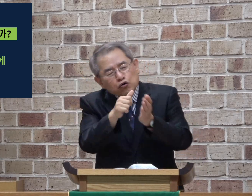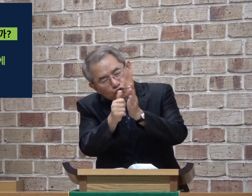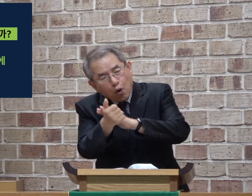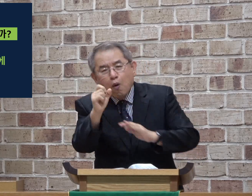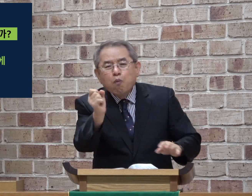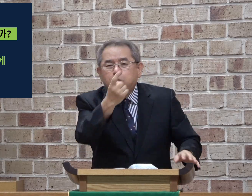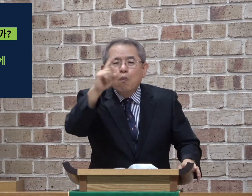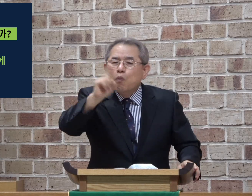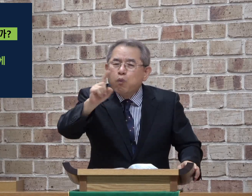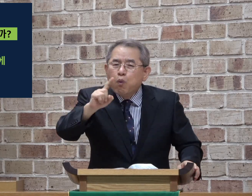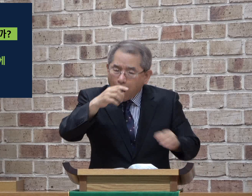죽습니까?